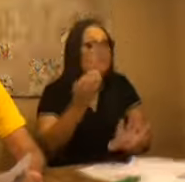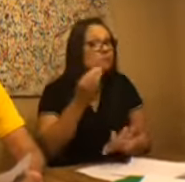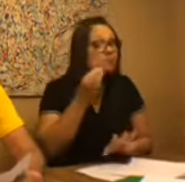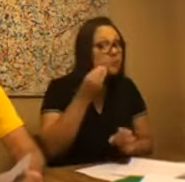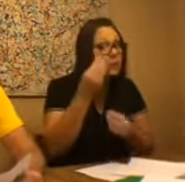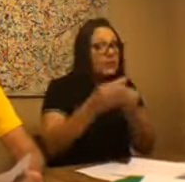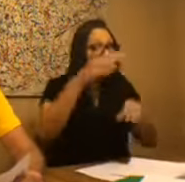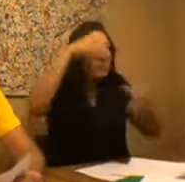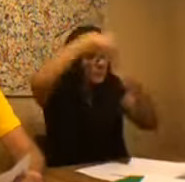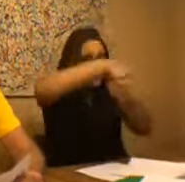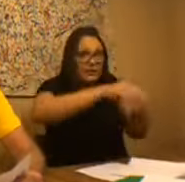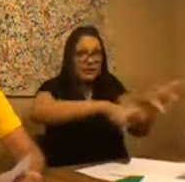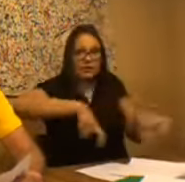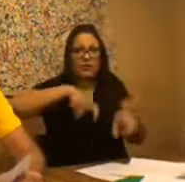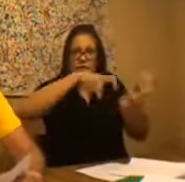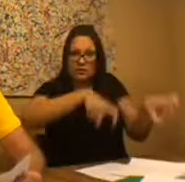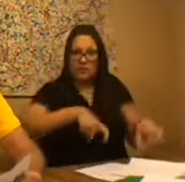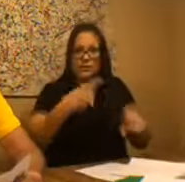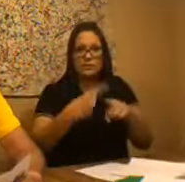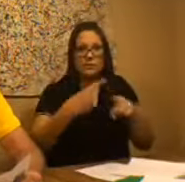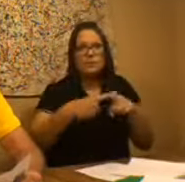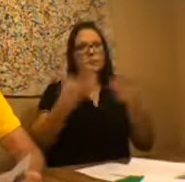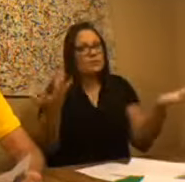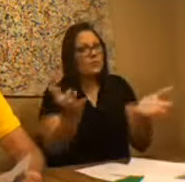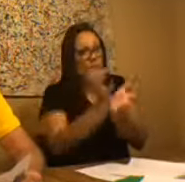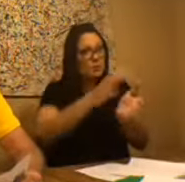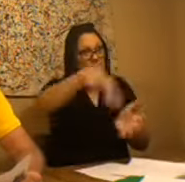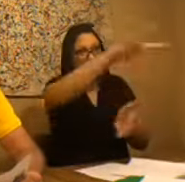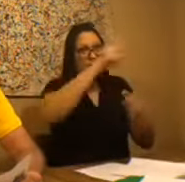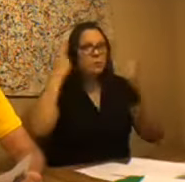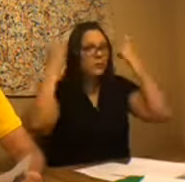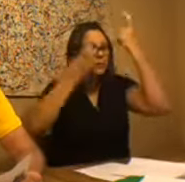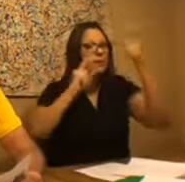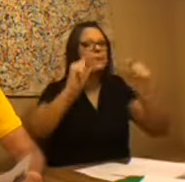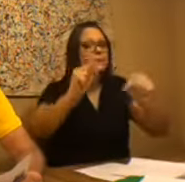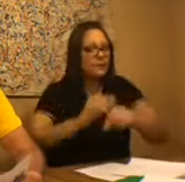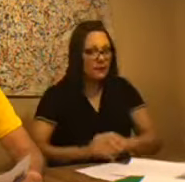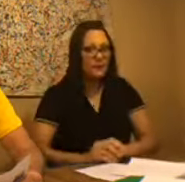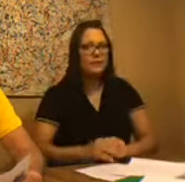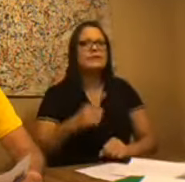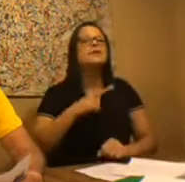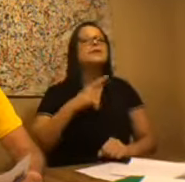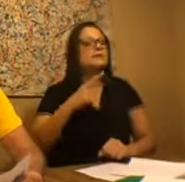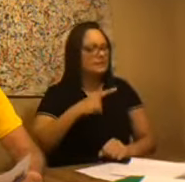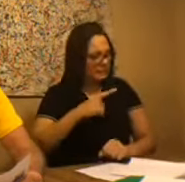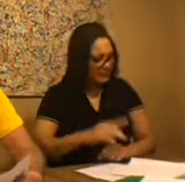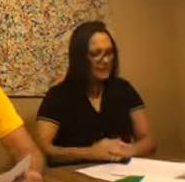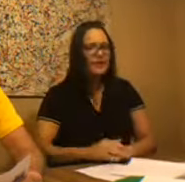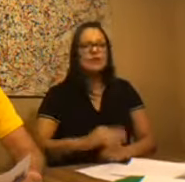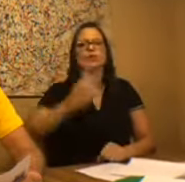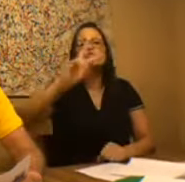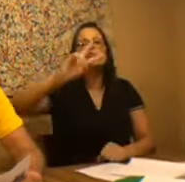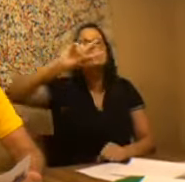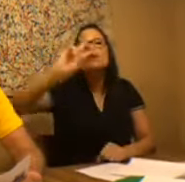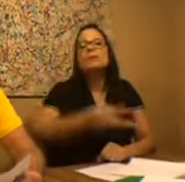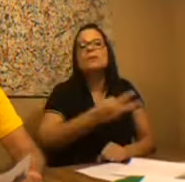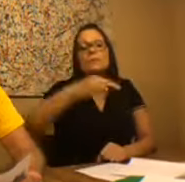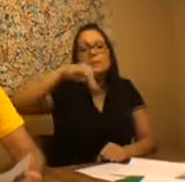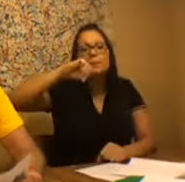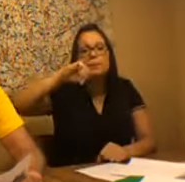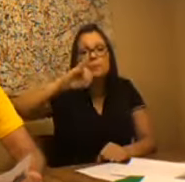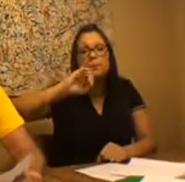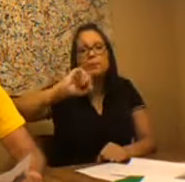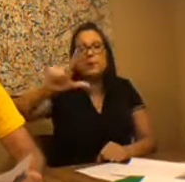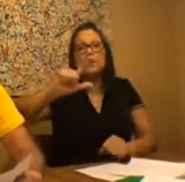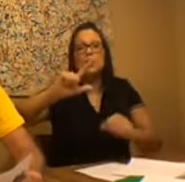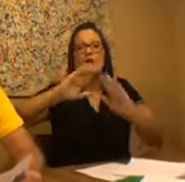para a garotada até porque a preocupação deles é grande porque exigem duas mil escolas escolas rurais do